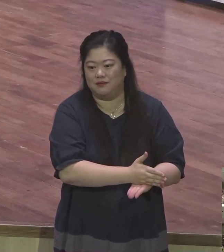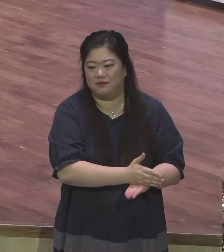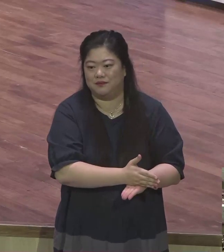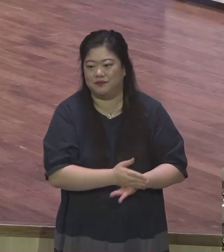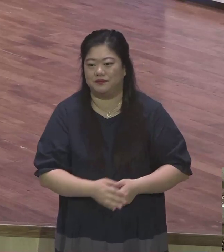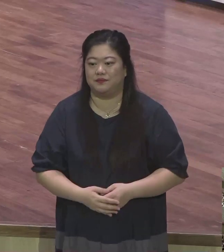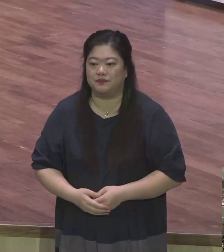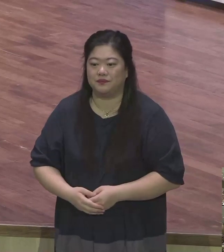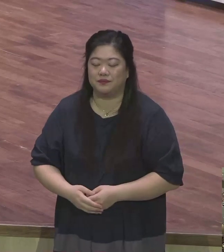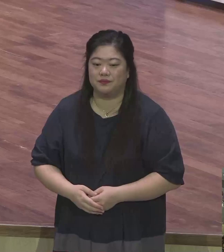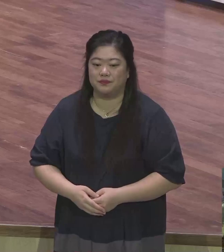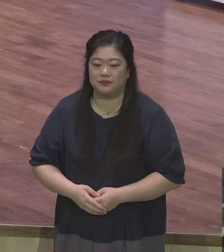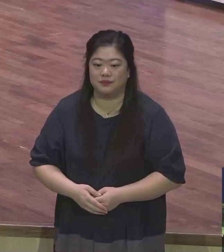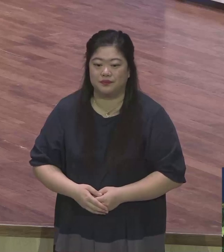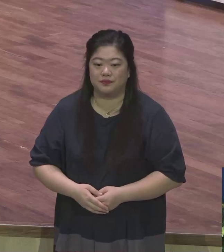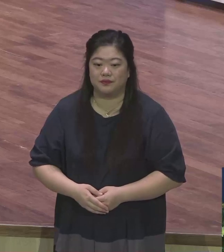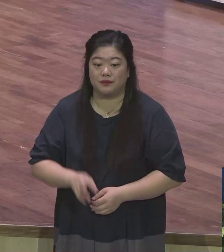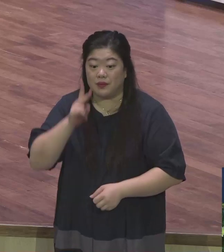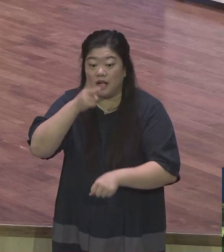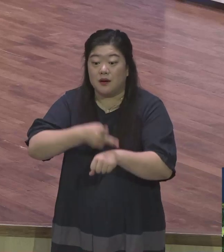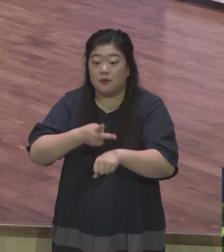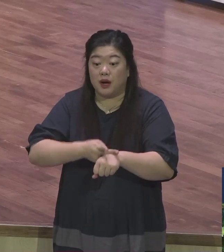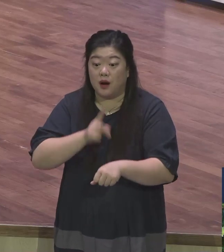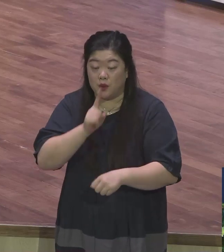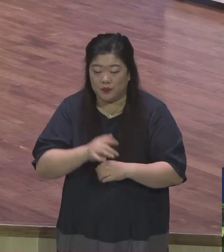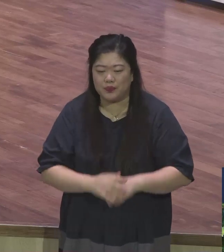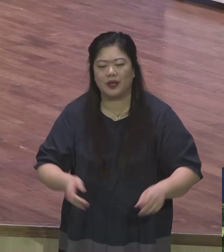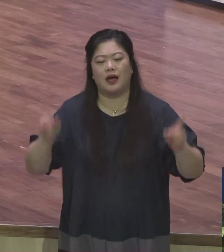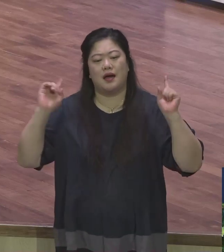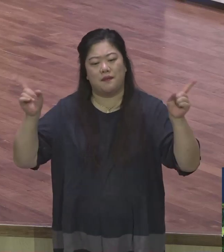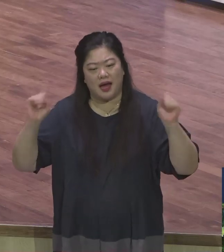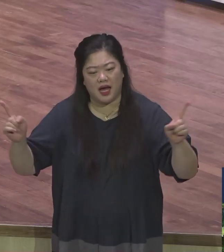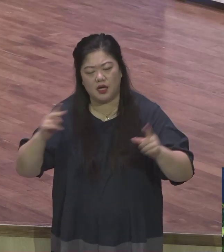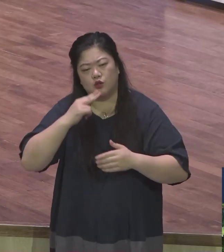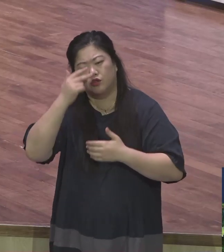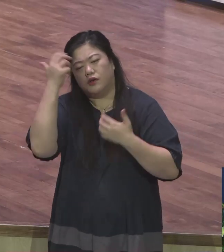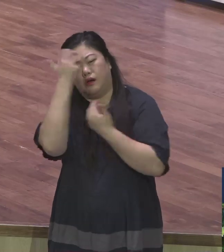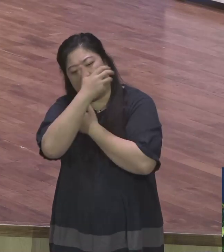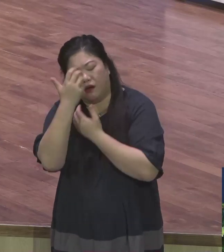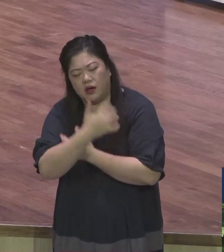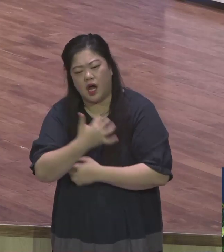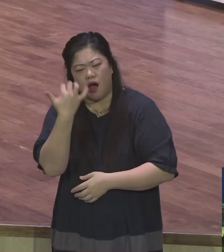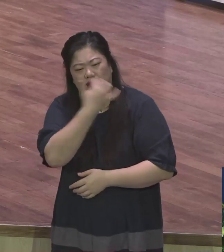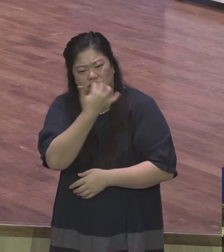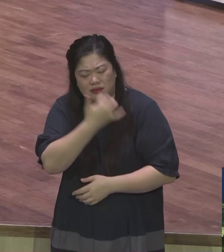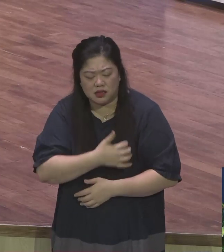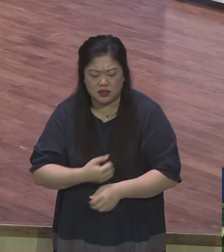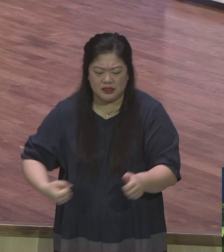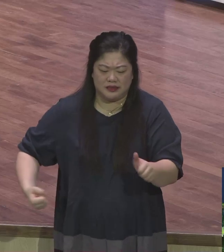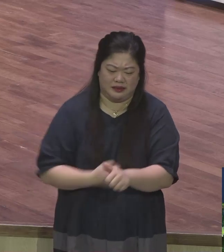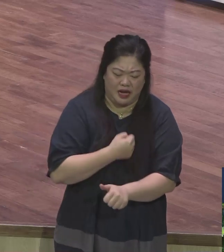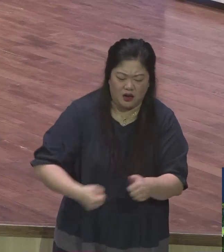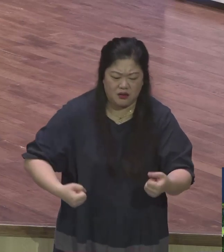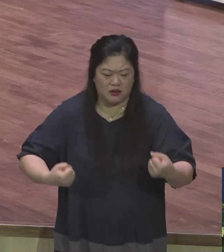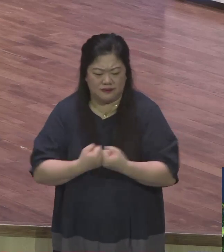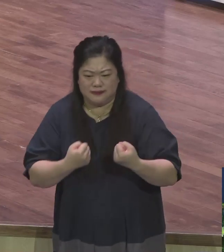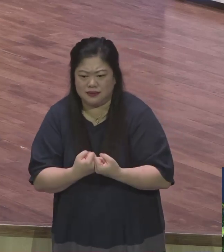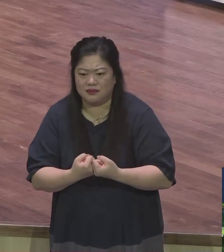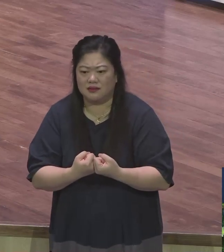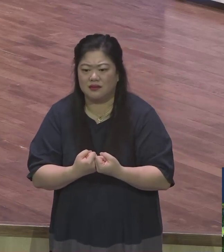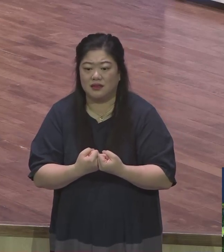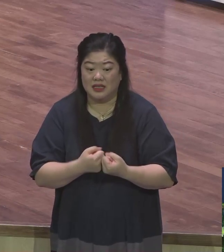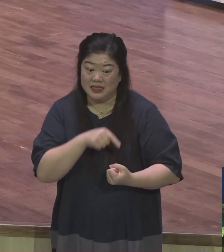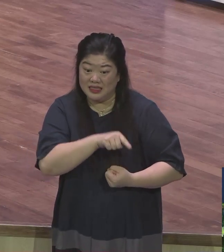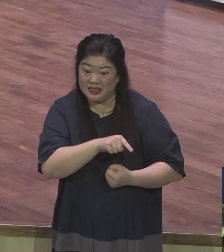사도 바울은 방탕 술취함 엄란 호색 다툼 시기와 같은 그들이 우리를